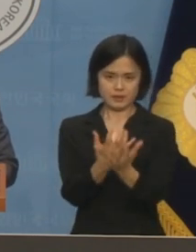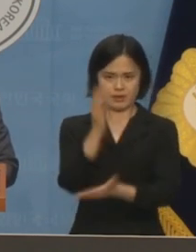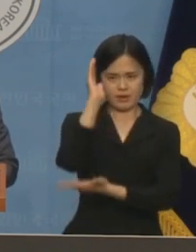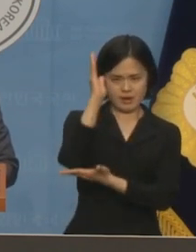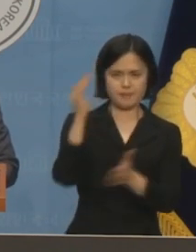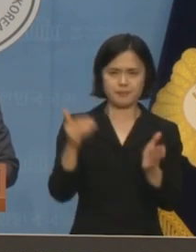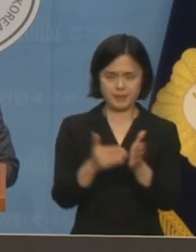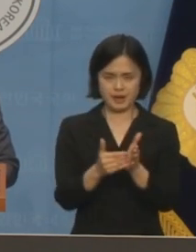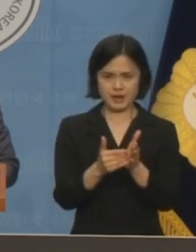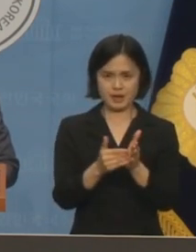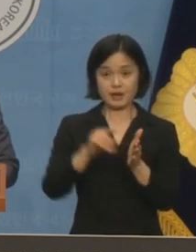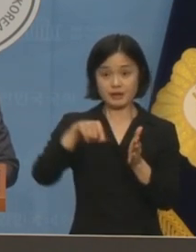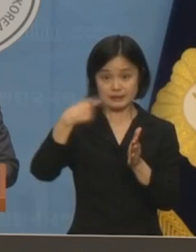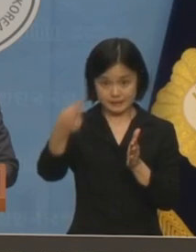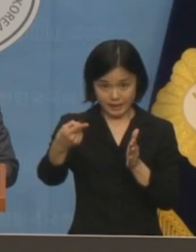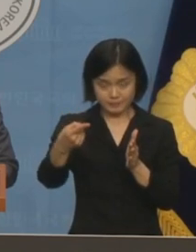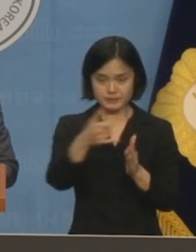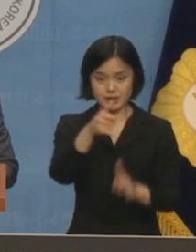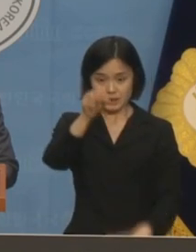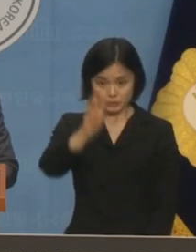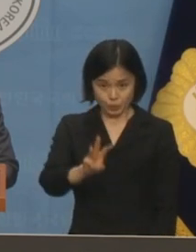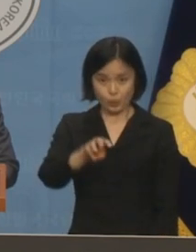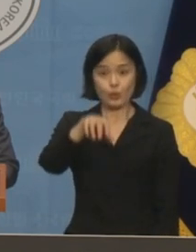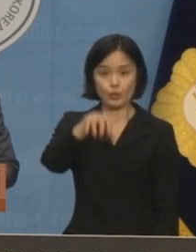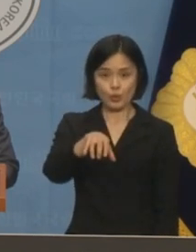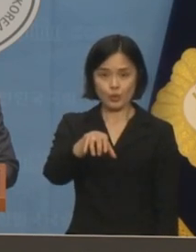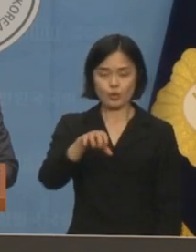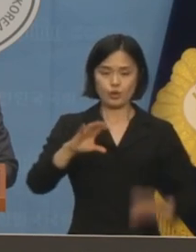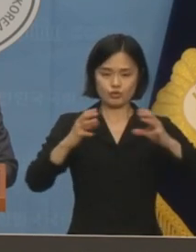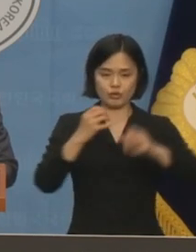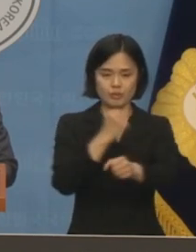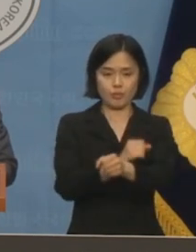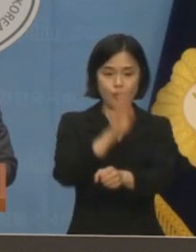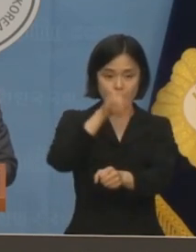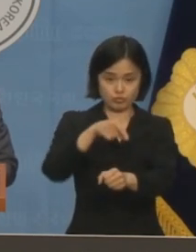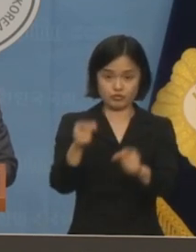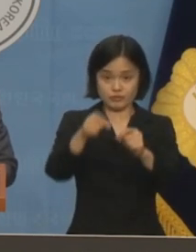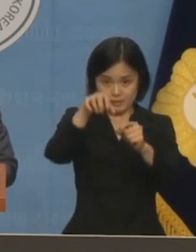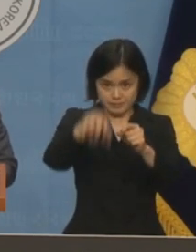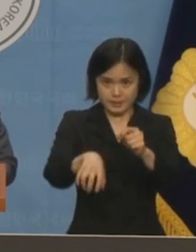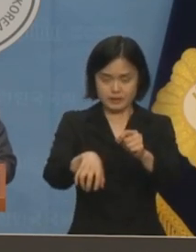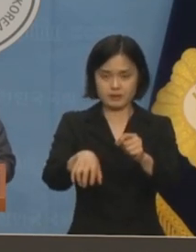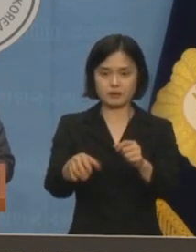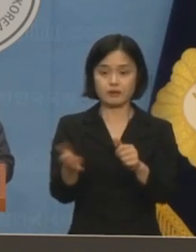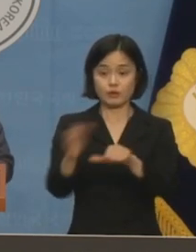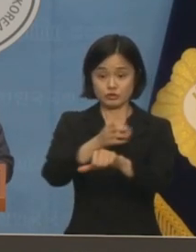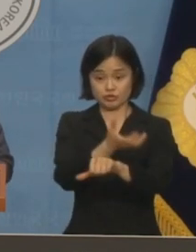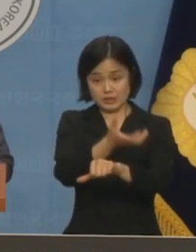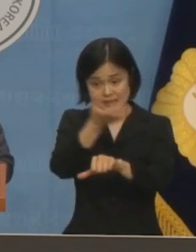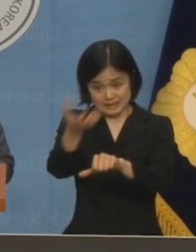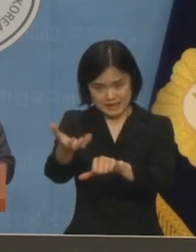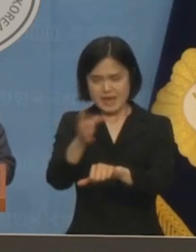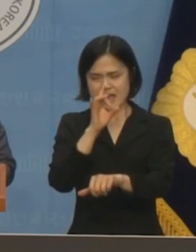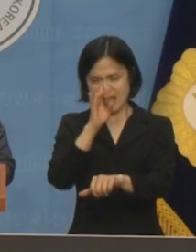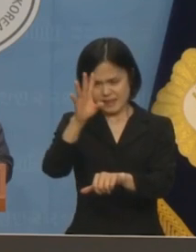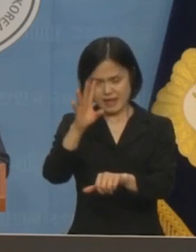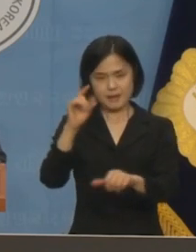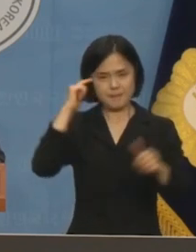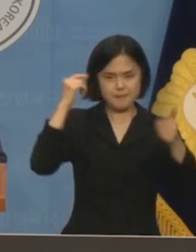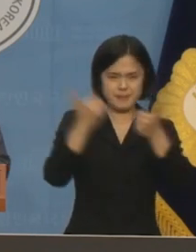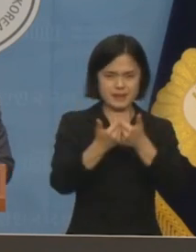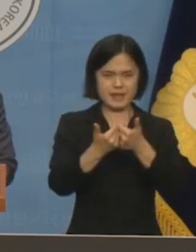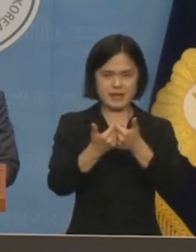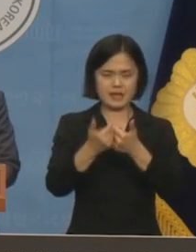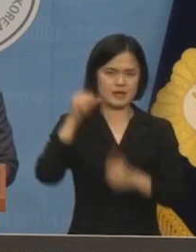세종시의 국가보훈부 앞에서 현충원 이장 결정을 규탄하며 이를 반대하는